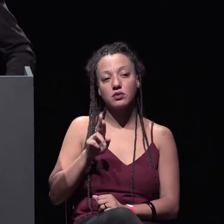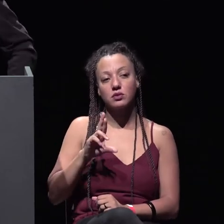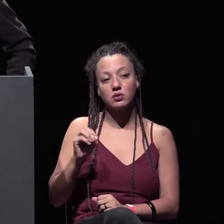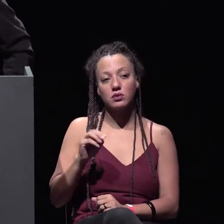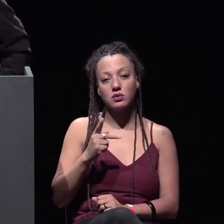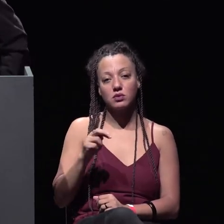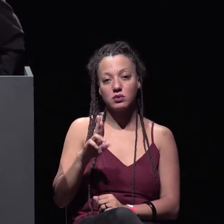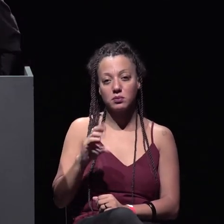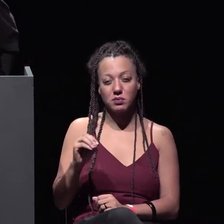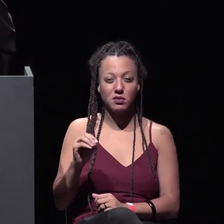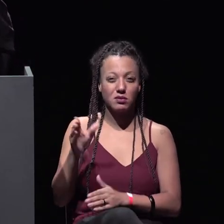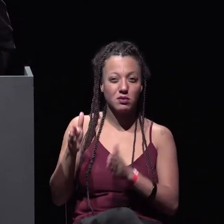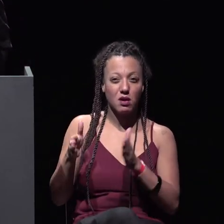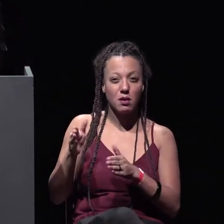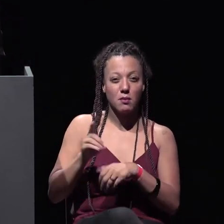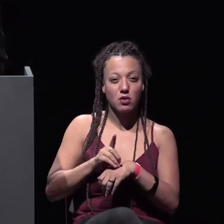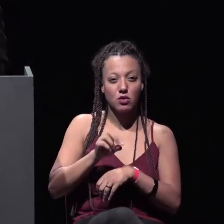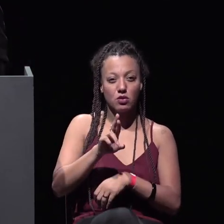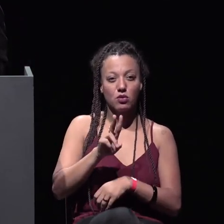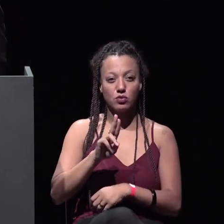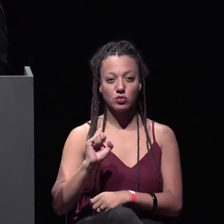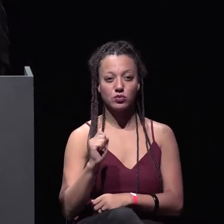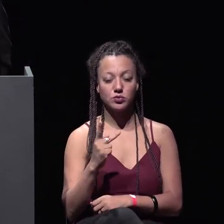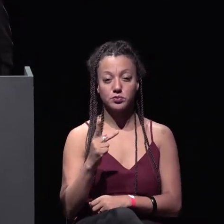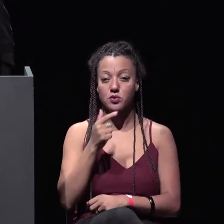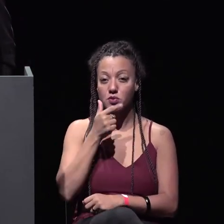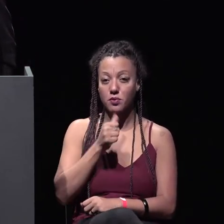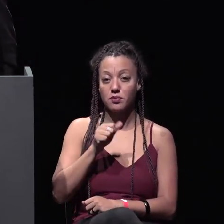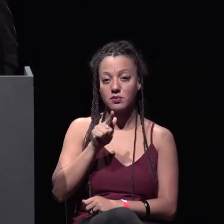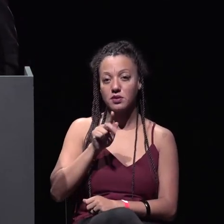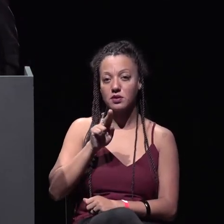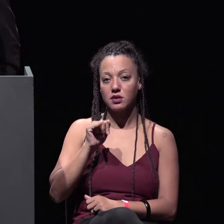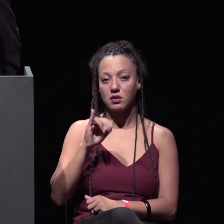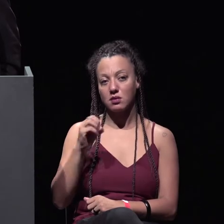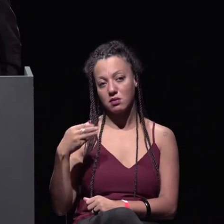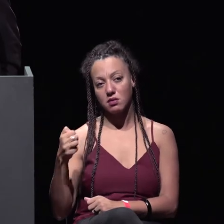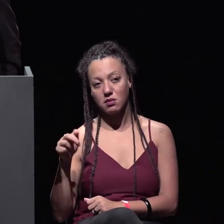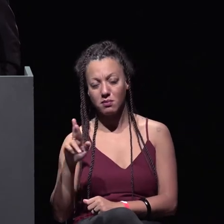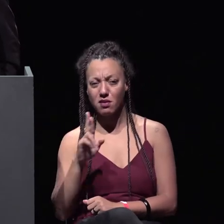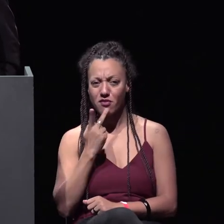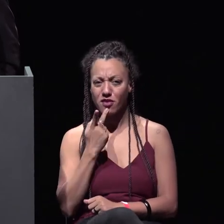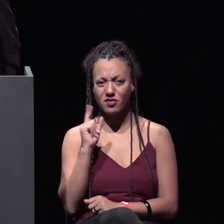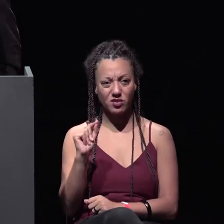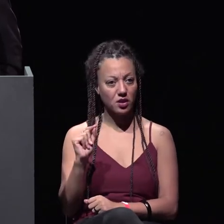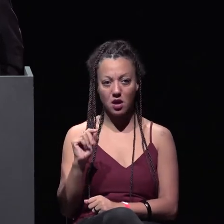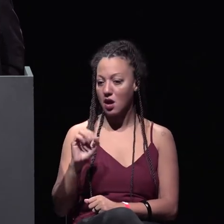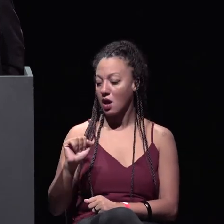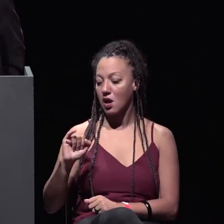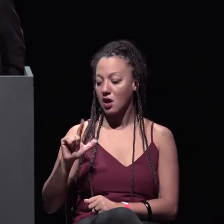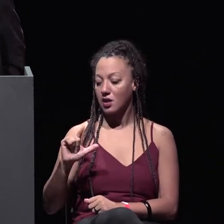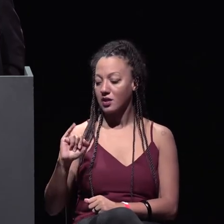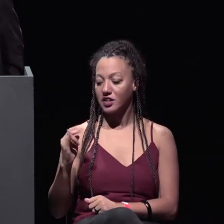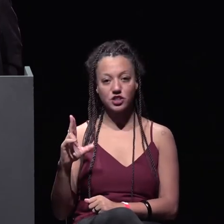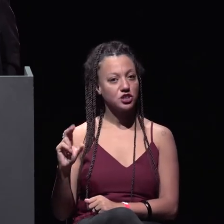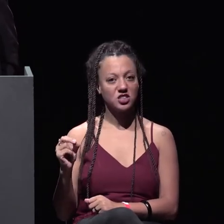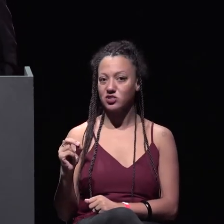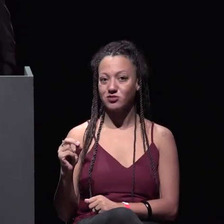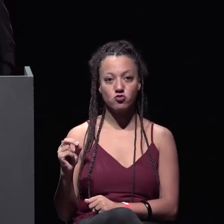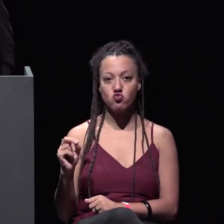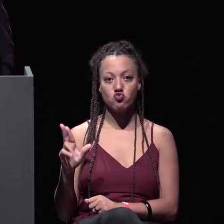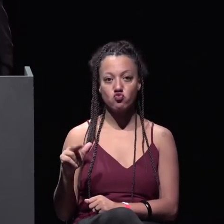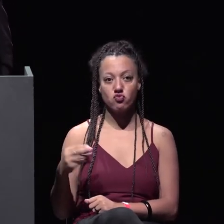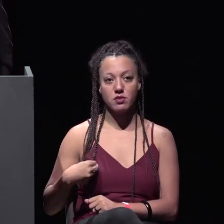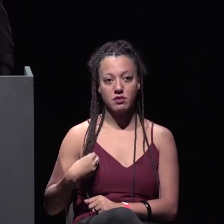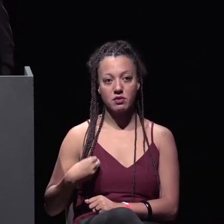se doutorar aqui na usp que a guiomar de grammont que postulava inclusive a idéia da inexistência do aleijadinho declara jardim havia sido uma construção